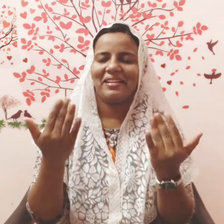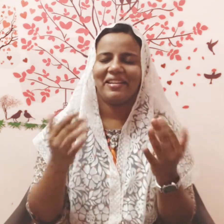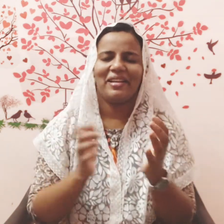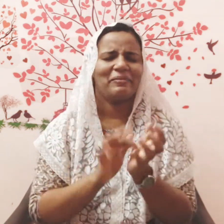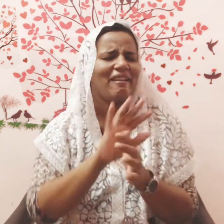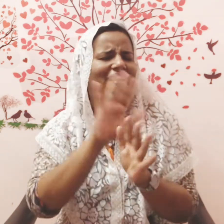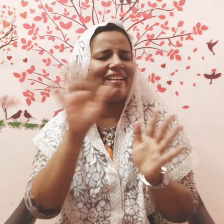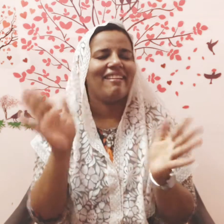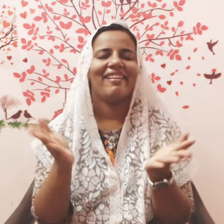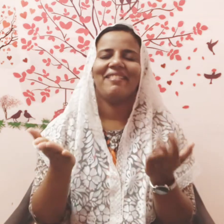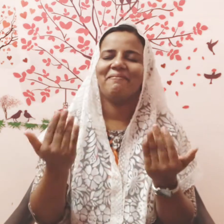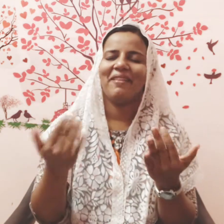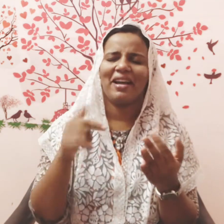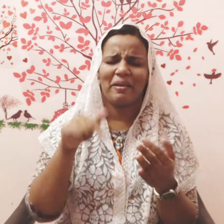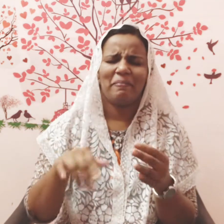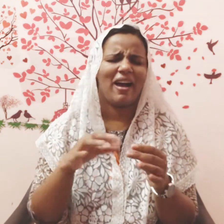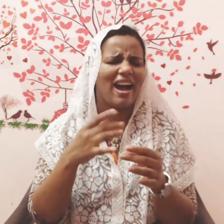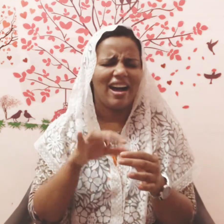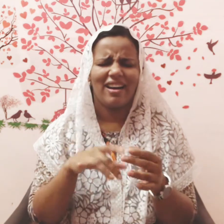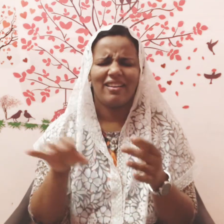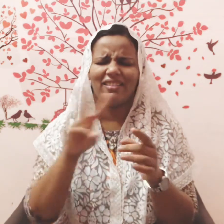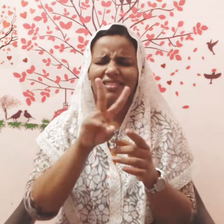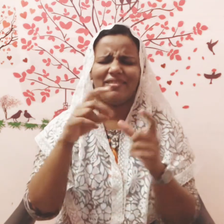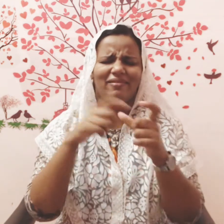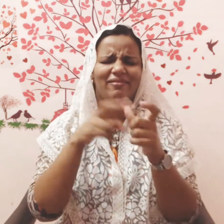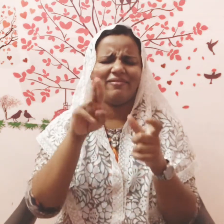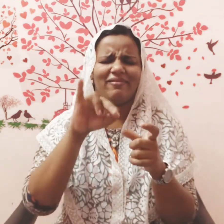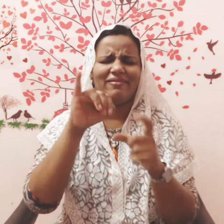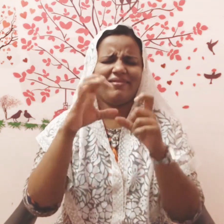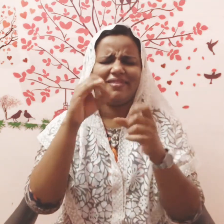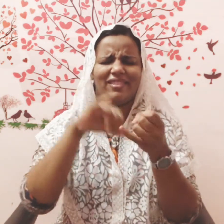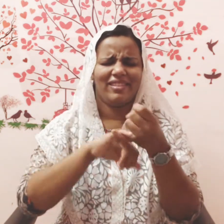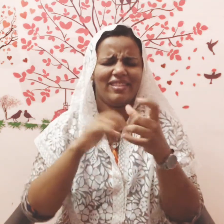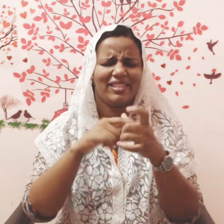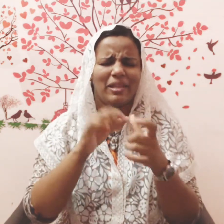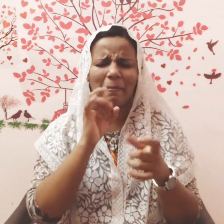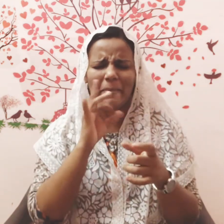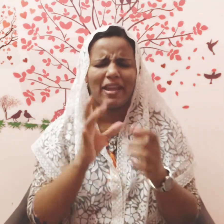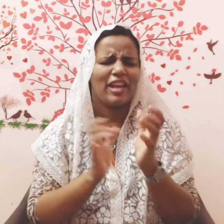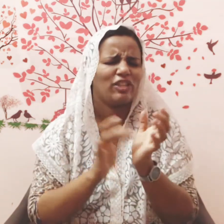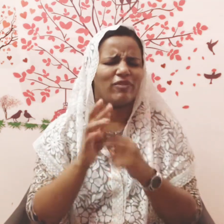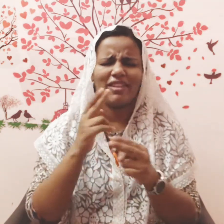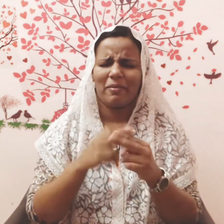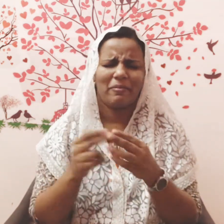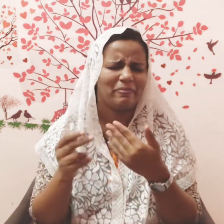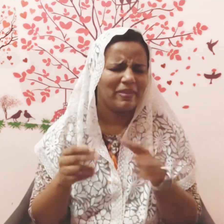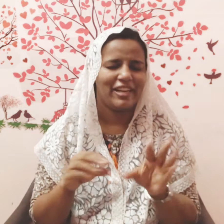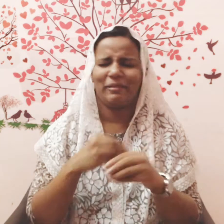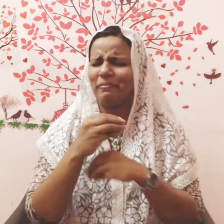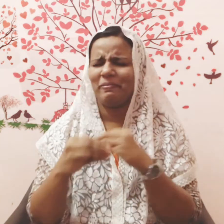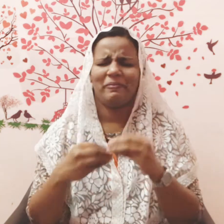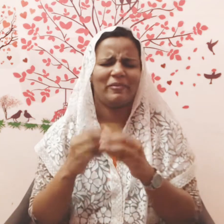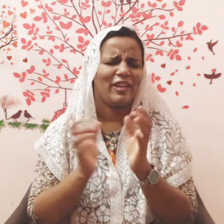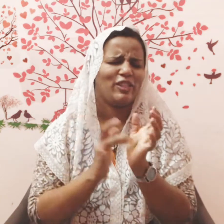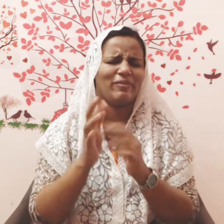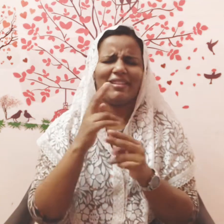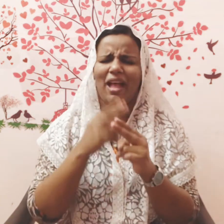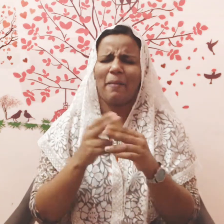അങ്ങേക്ക് അസാധ്യമായിട്ട് ഒരു കാര്യവുമില്ല. ആ വെരികോസ്വൈൻ്റെ ബുദ്ധിമുട്ട് യേശു ക്രിസ്തുവിൻ്റെ നാമത്തിൽ സൗഖ്യമാകട്ടെ. ആമേൻ. ഈ വെരികോസ്വൈൻ്റെ ബുദ്ധിമുട്ട് യേശു